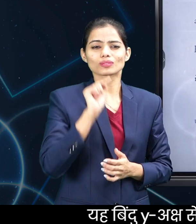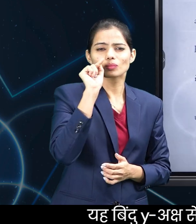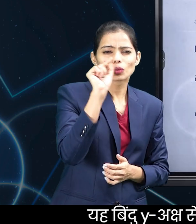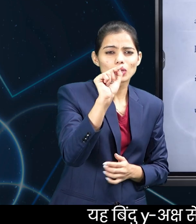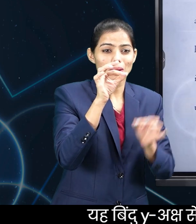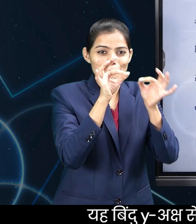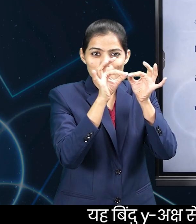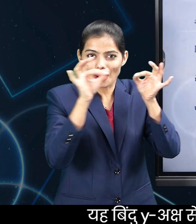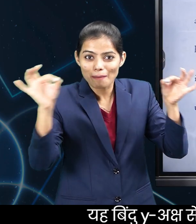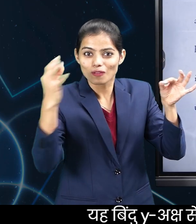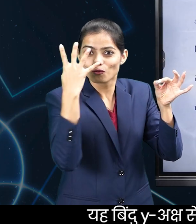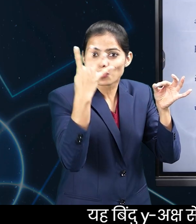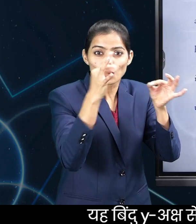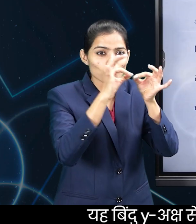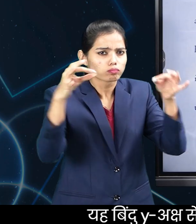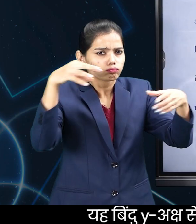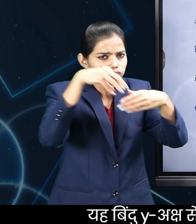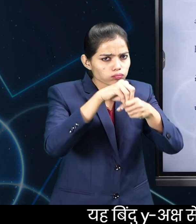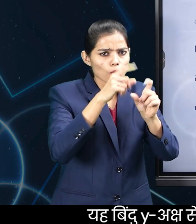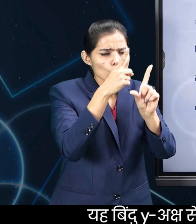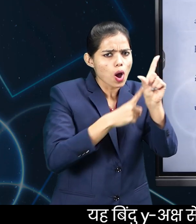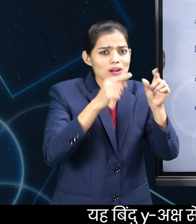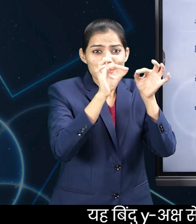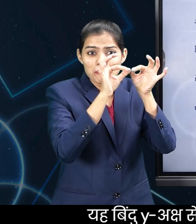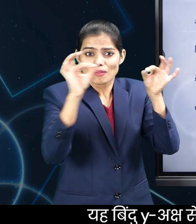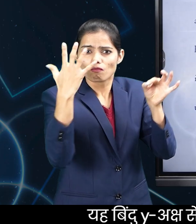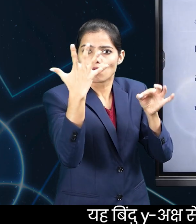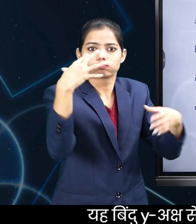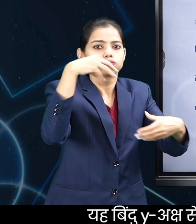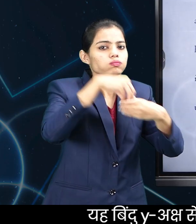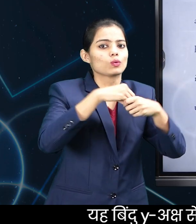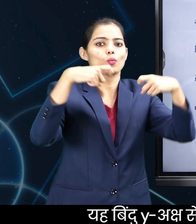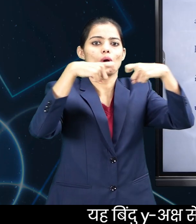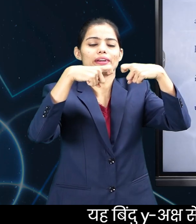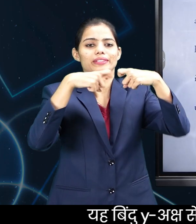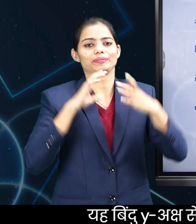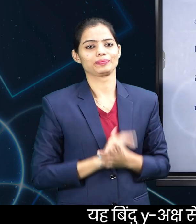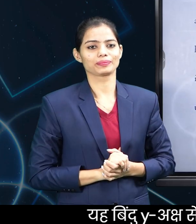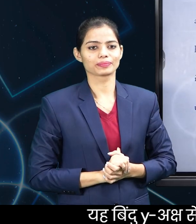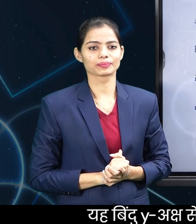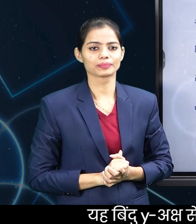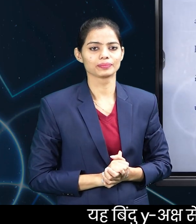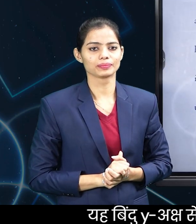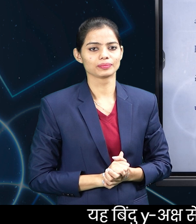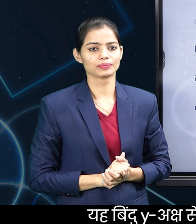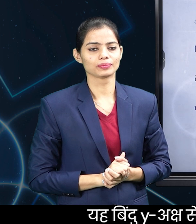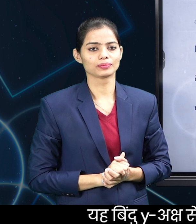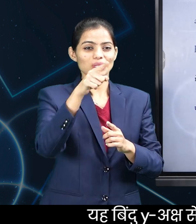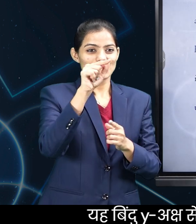यह बिंदु y माइनस अक्ष के 4 इकाई और x माइनस अक्ष से 5 इकाई